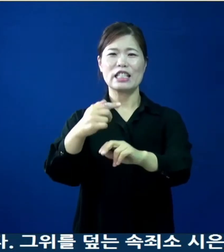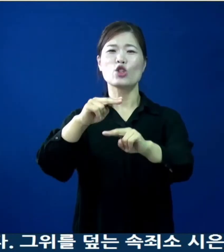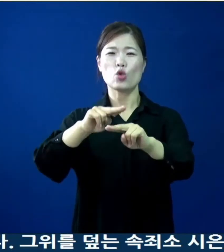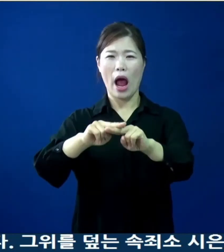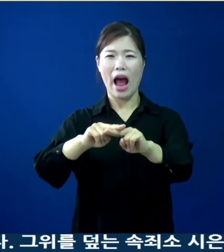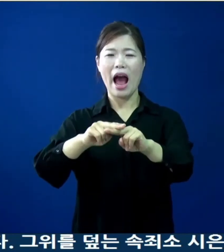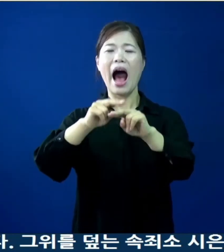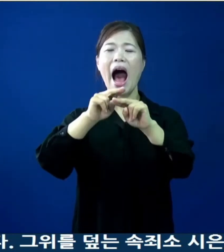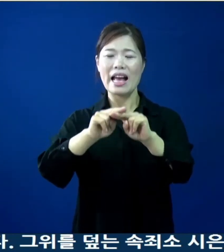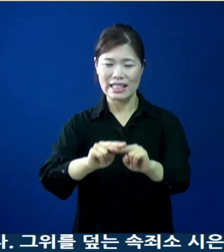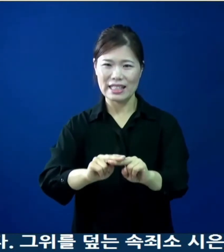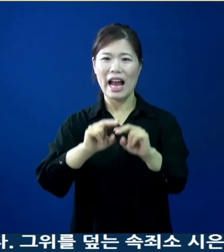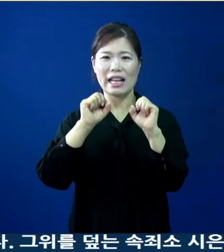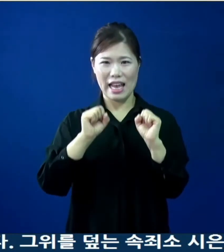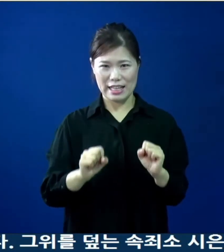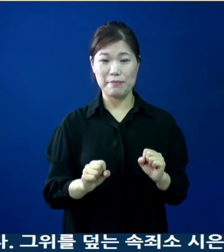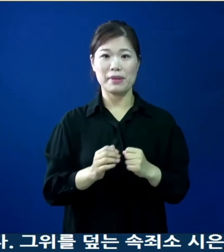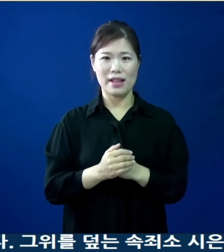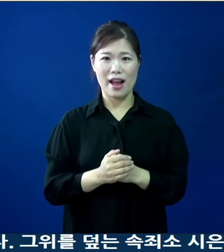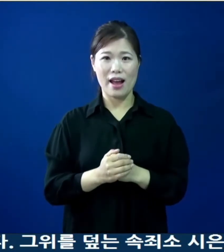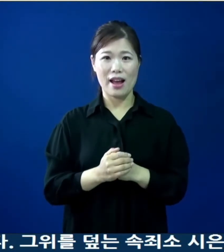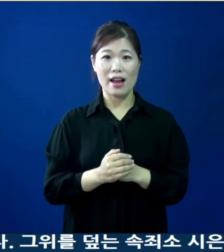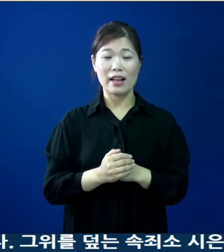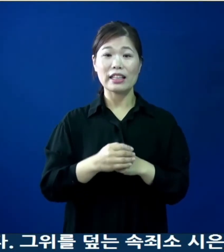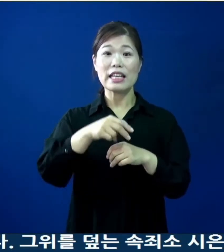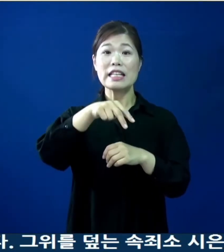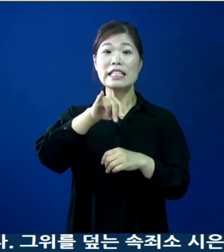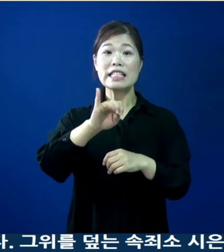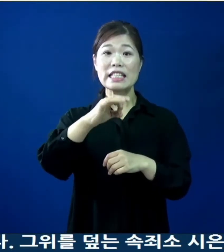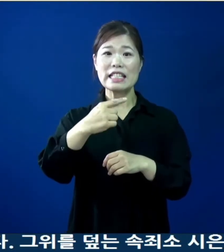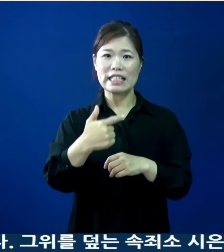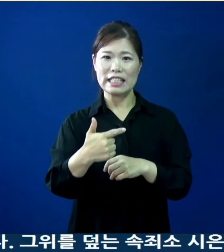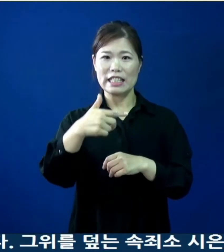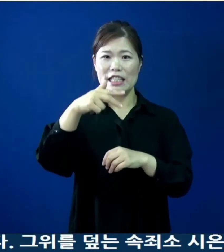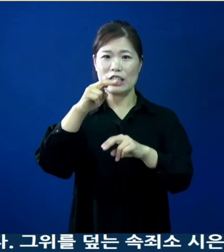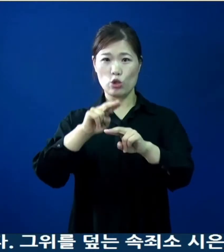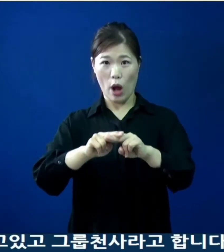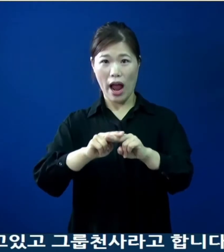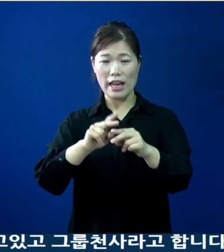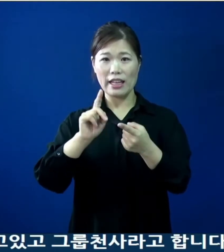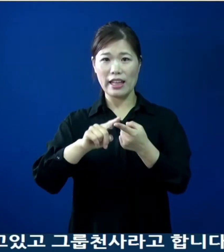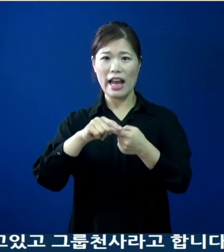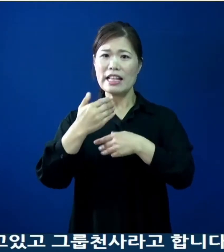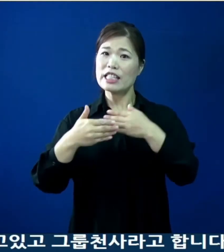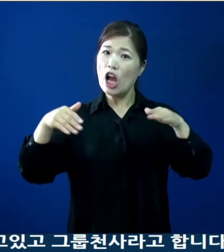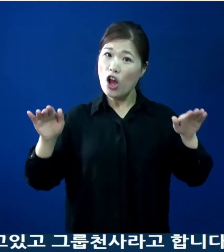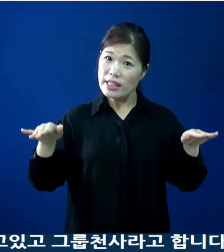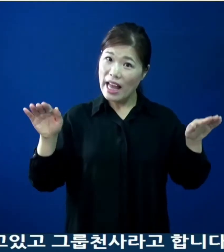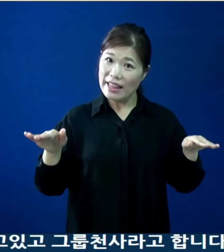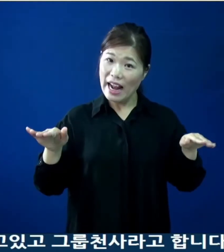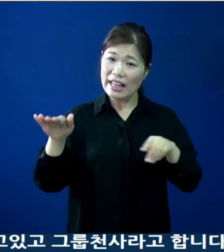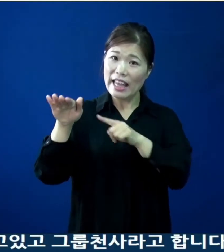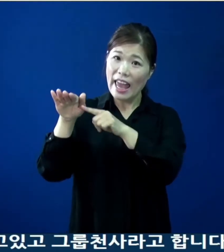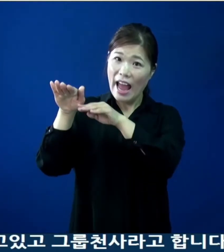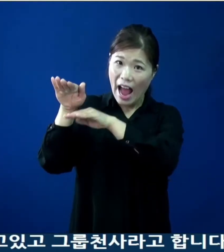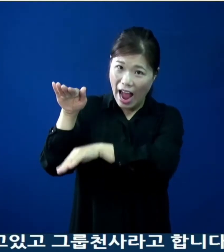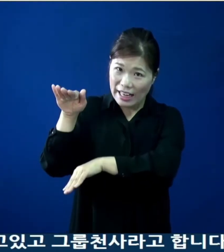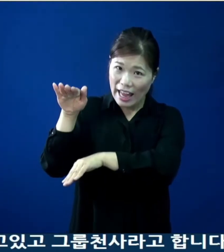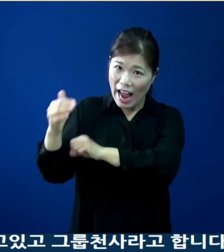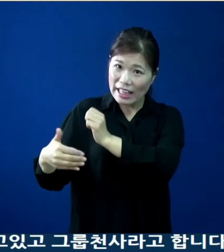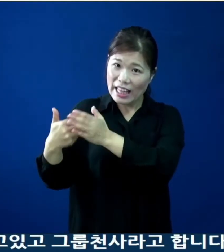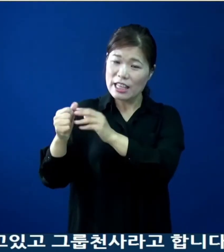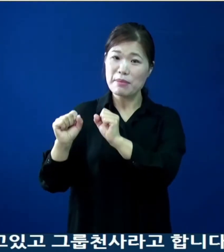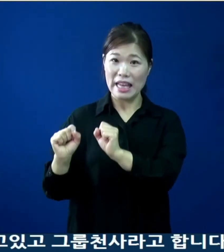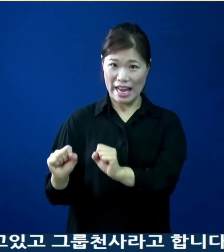보좌의 의미로 시은좌죠. 그러니까 시은좌 위 구룹 천사 날개 아래 하나님이 계신다.